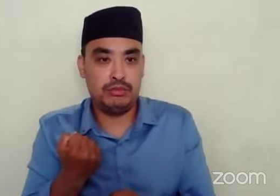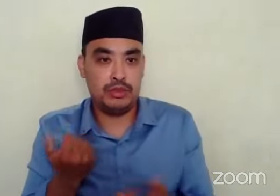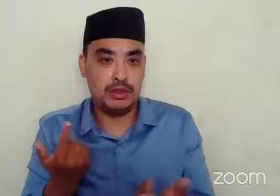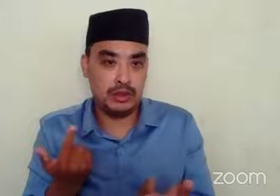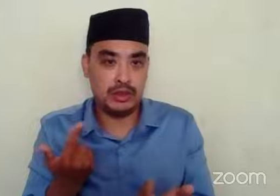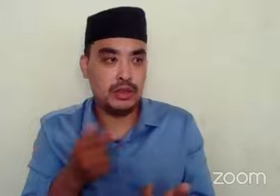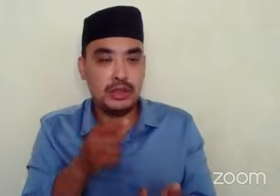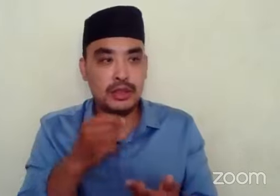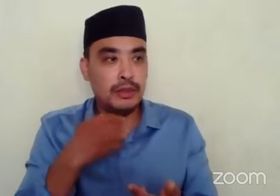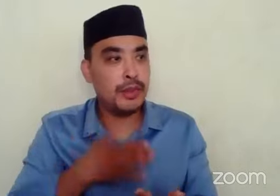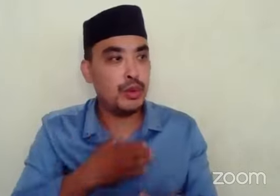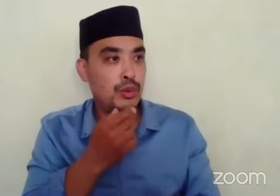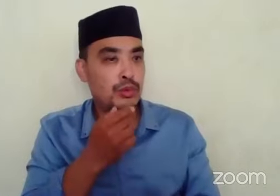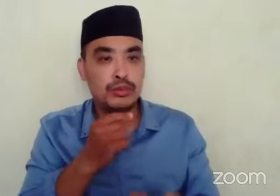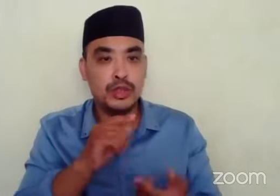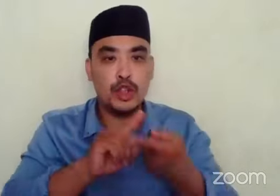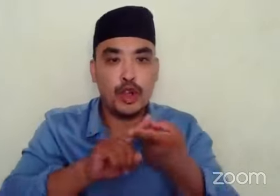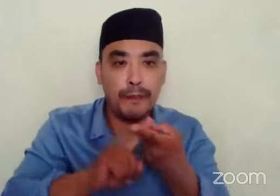प्रेमिकाका कुरा,